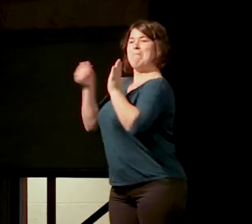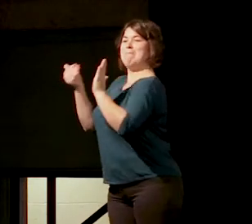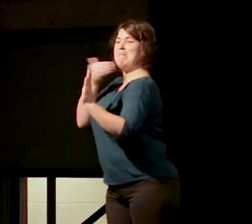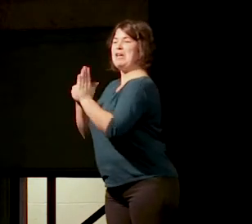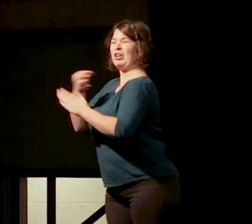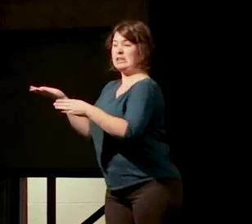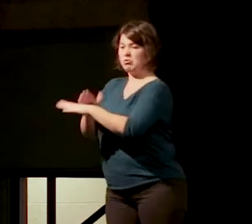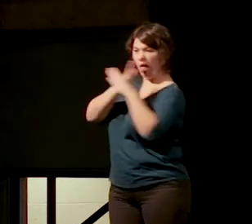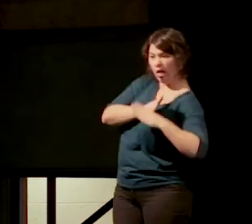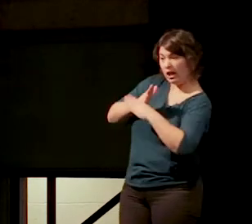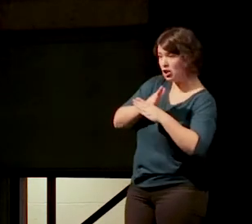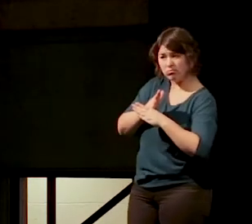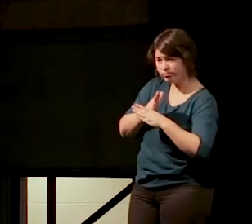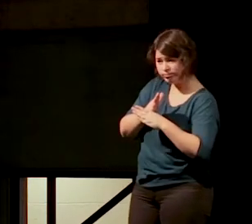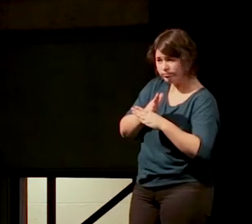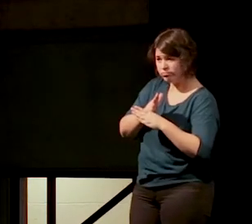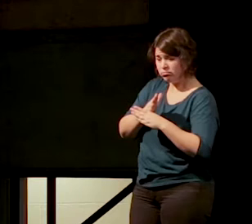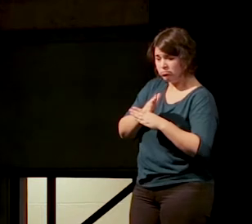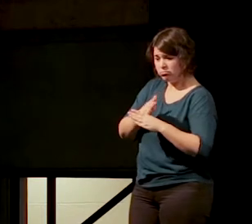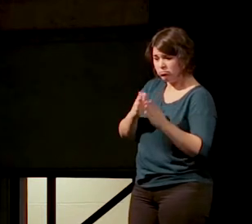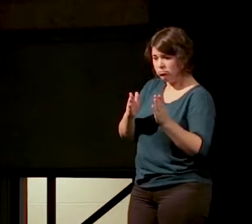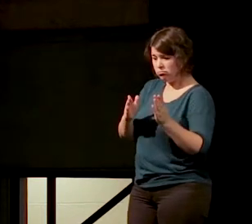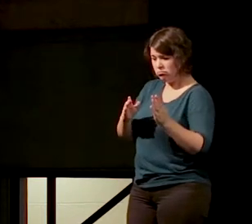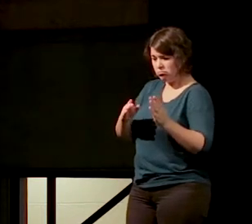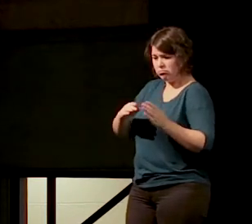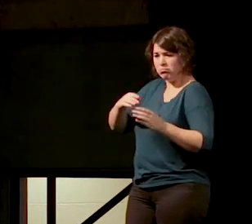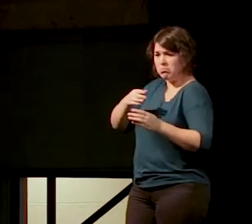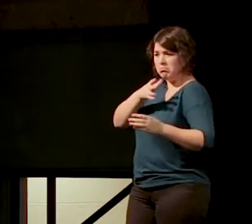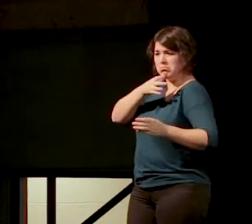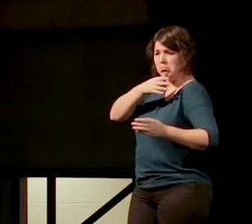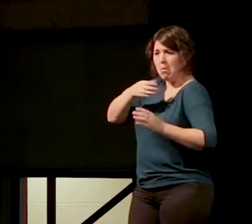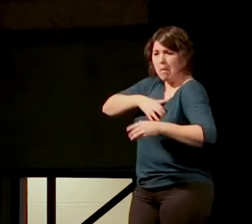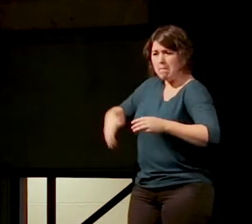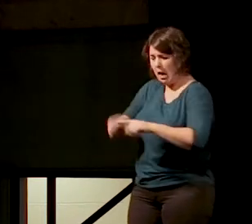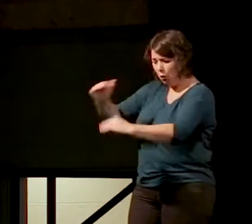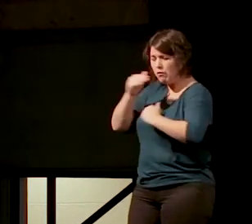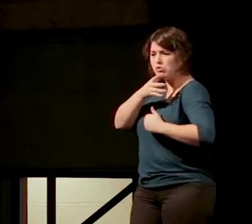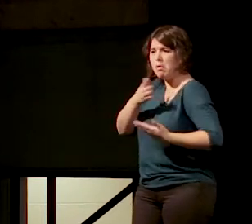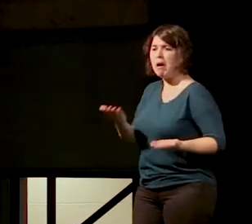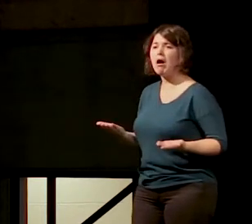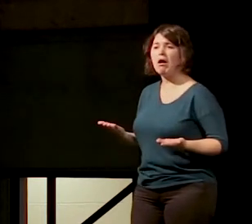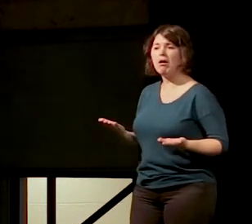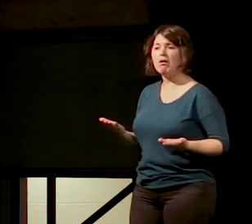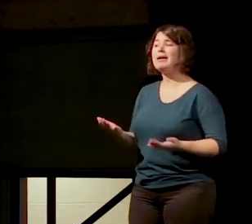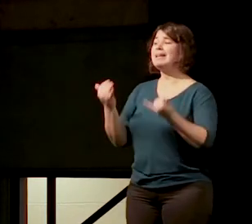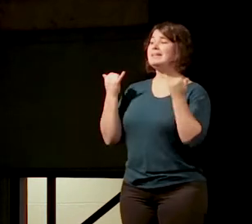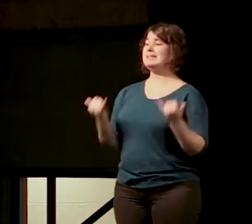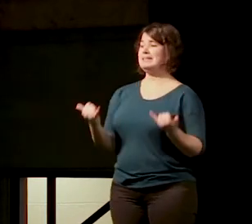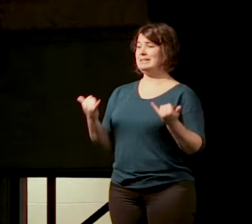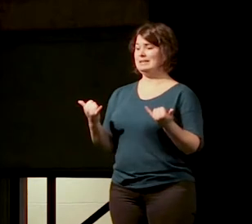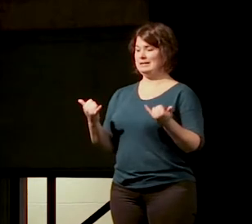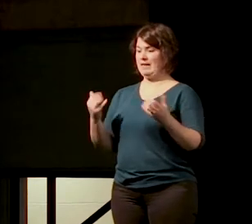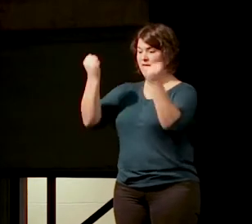meilleur, alors il ne mérite pas, il ne mérite plus ses galons, ni la confiance accordée. Ici, c'est une